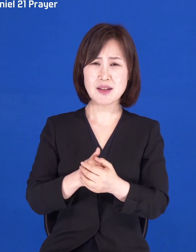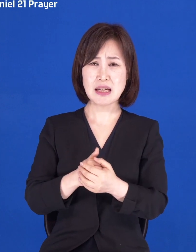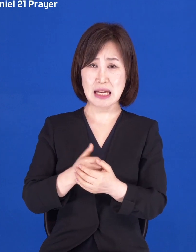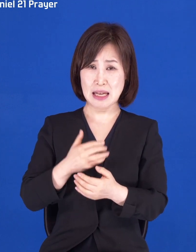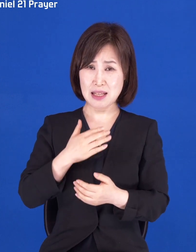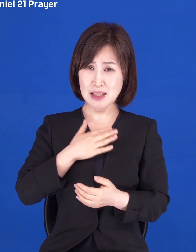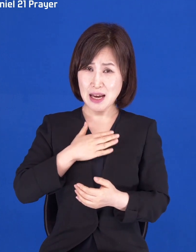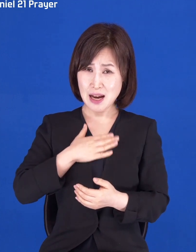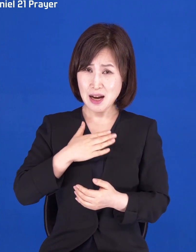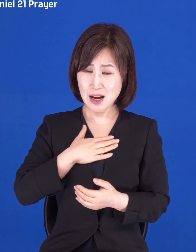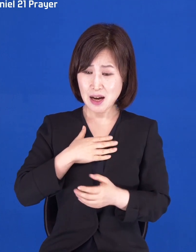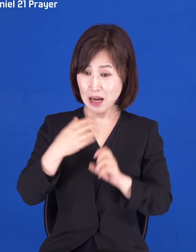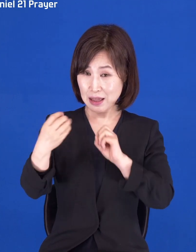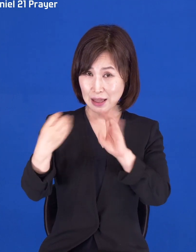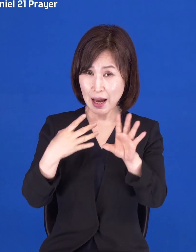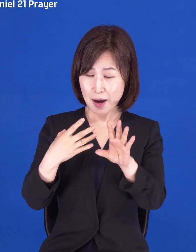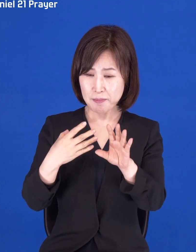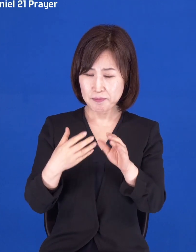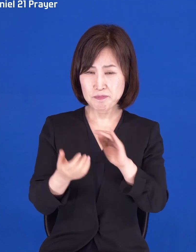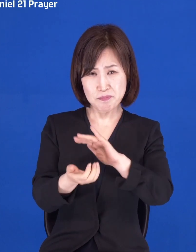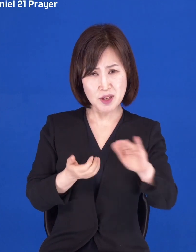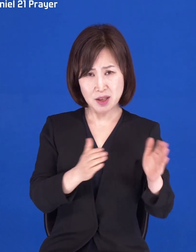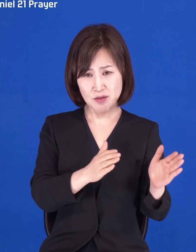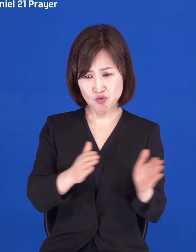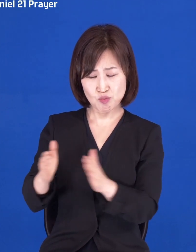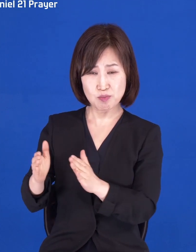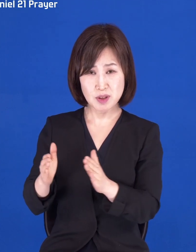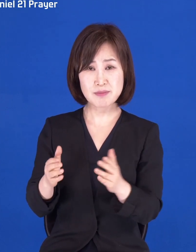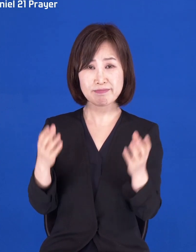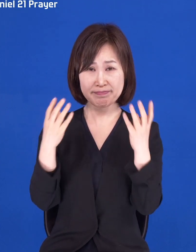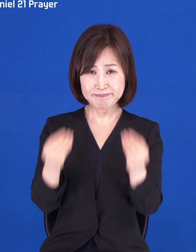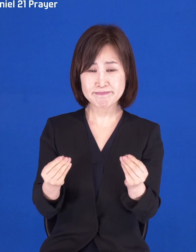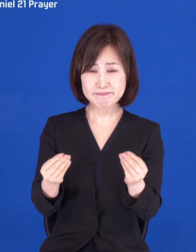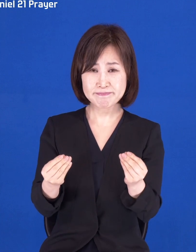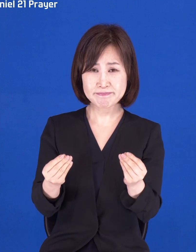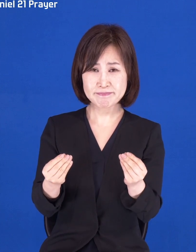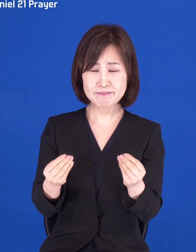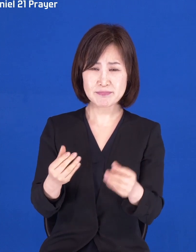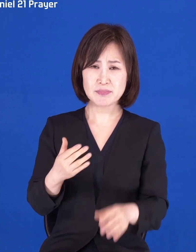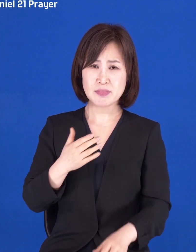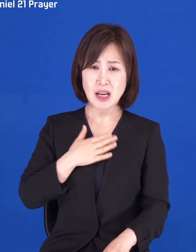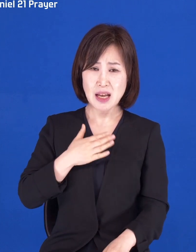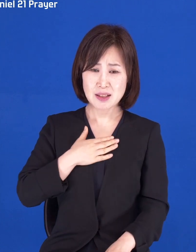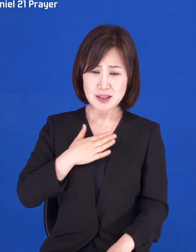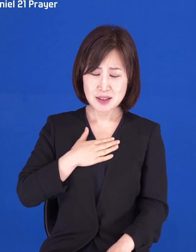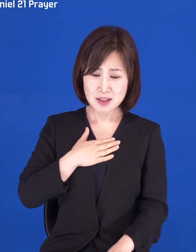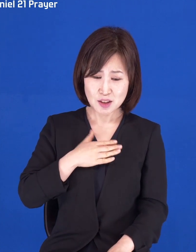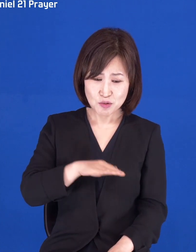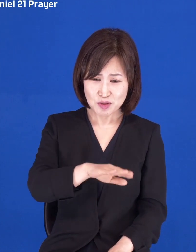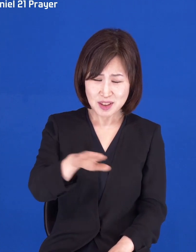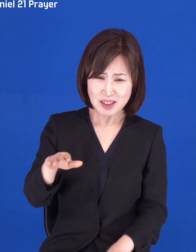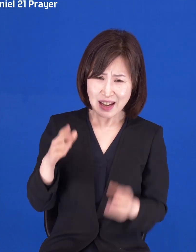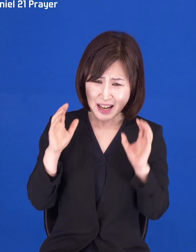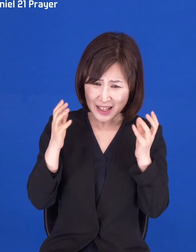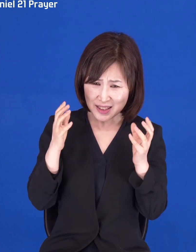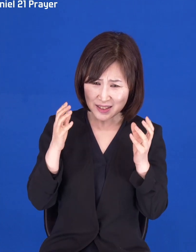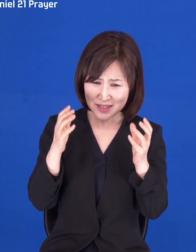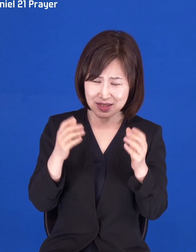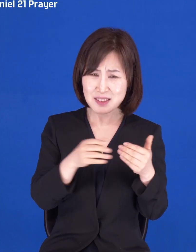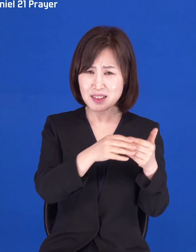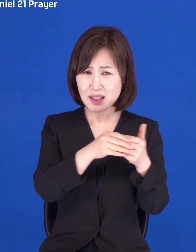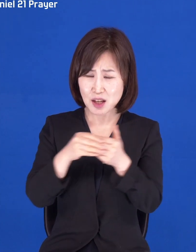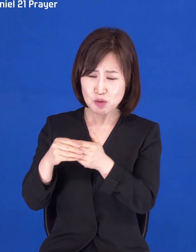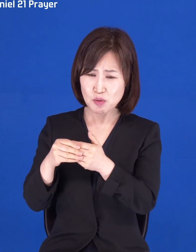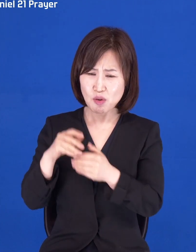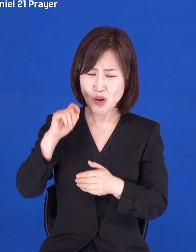내 대답은 이미 다 준비되어 있어. 나는 이 어린 조카들 데리고 형님이 어떻게 이